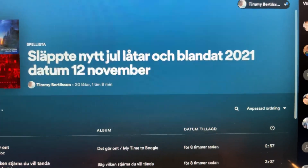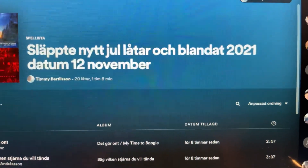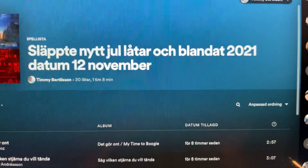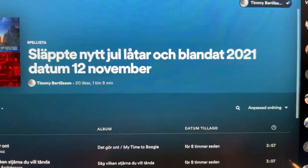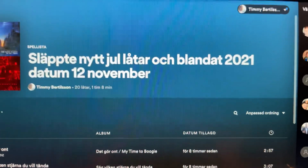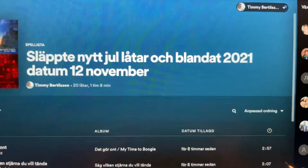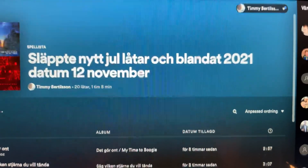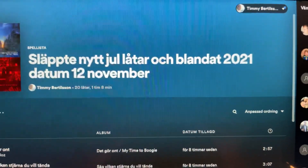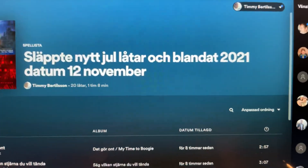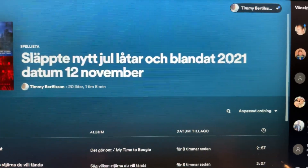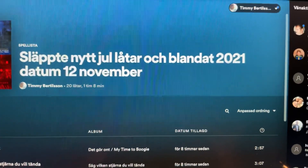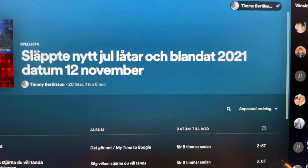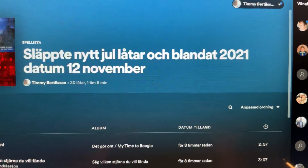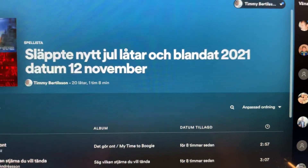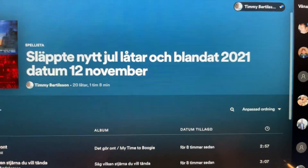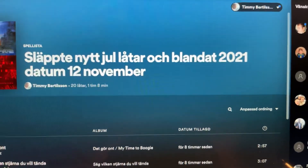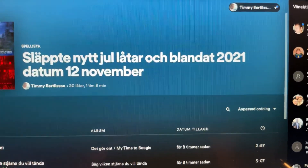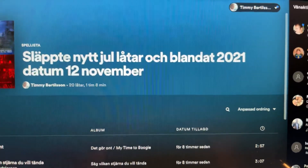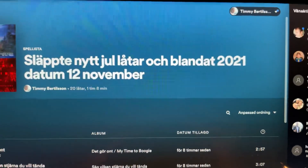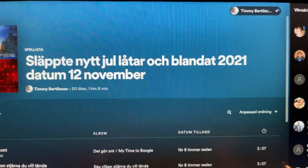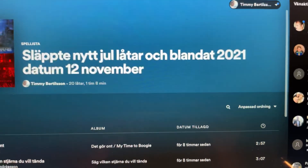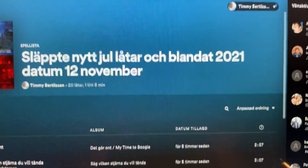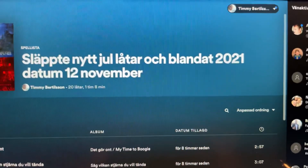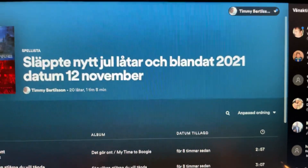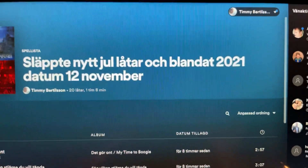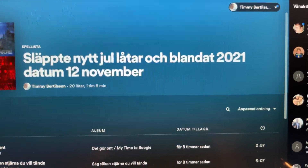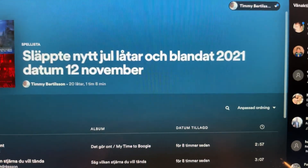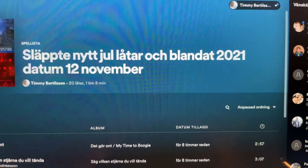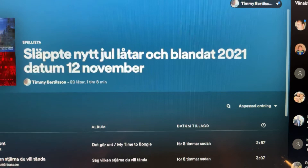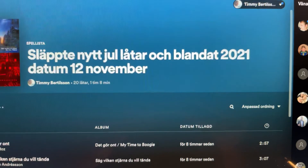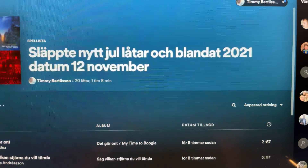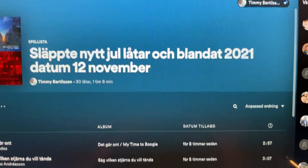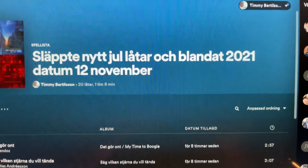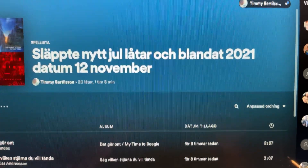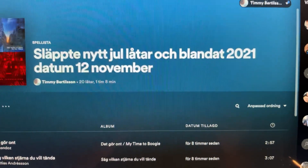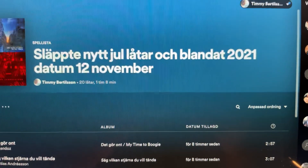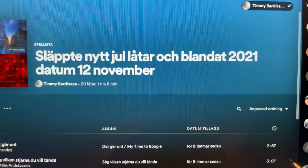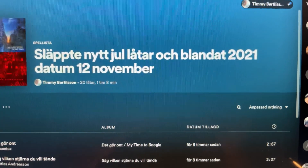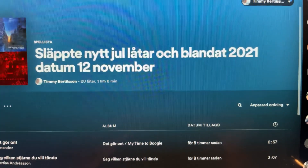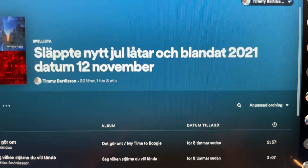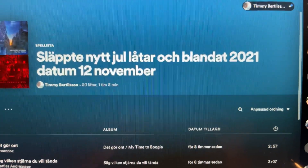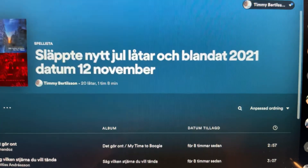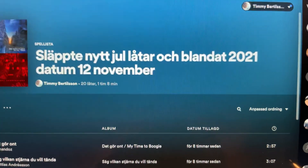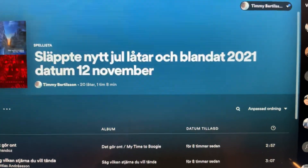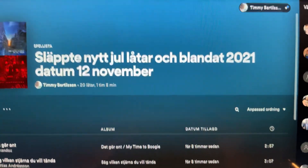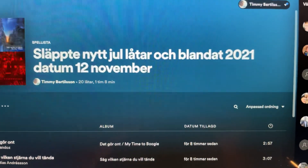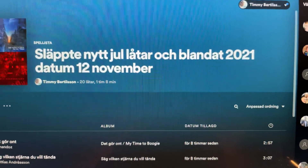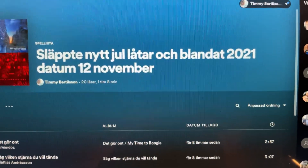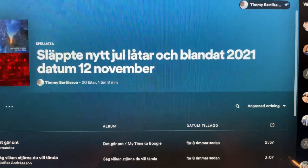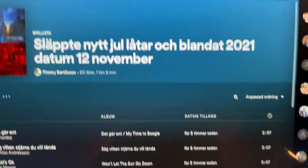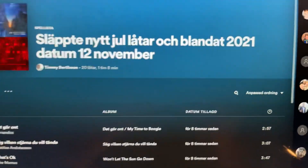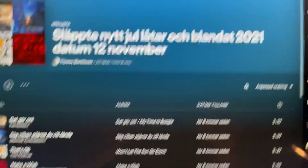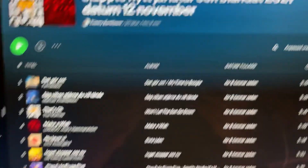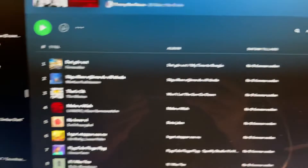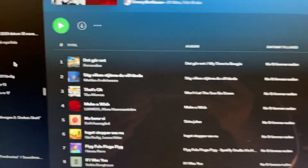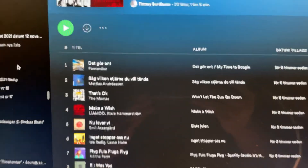nytt jullåtar och blandat 2021 datum 12 november.